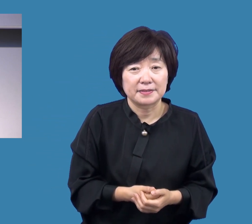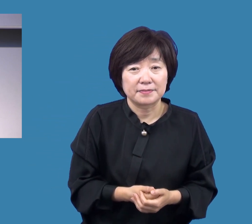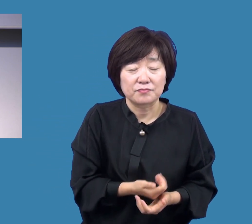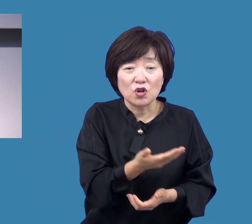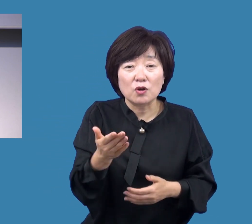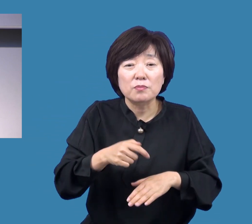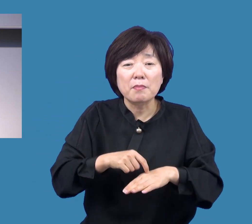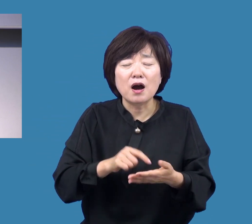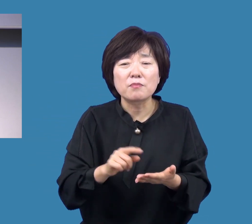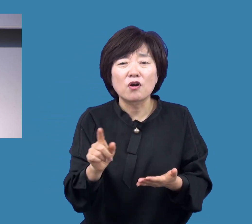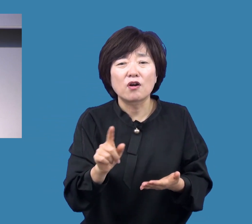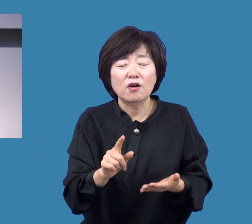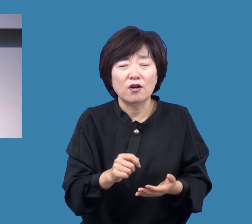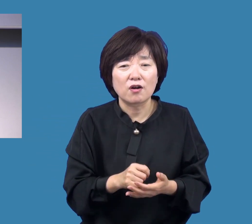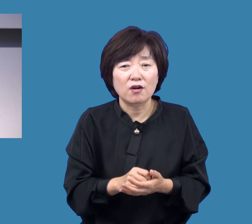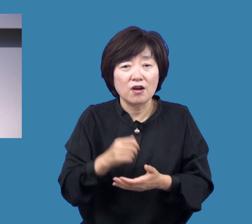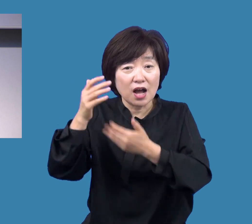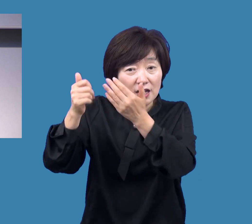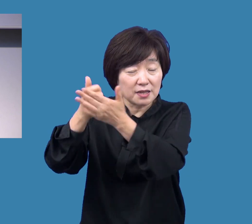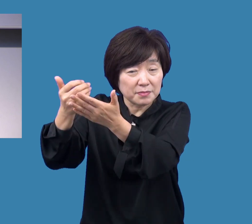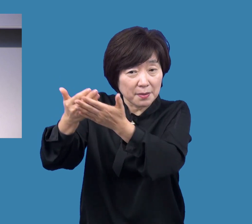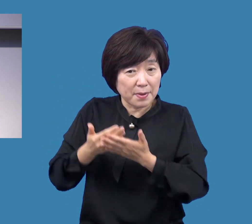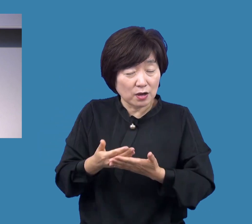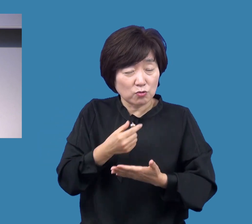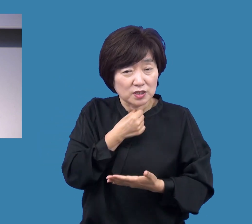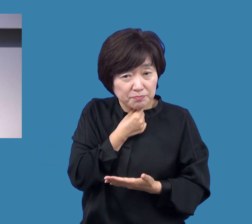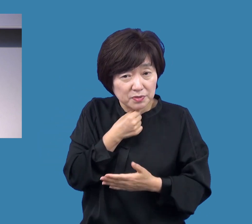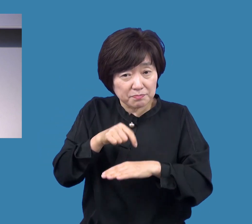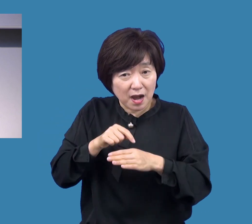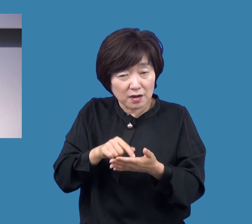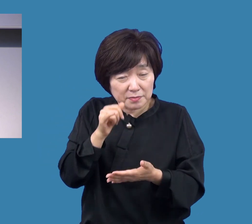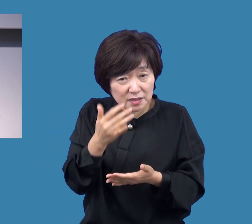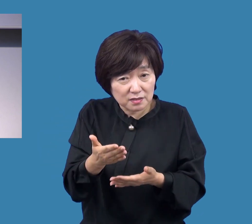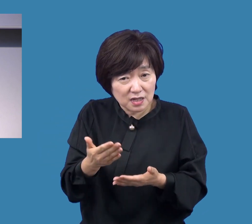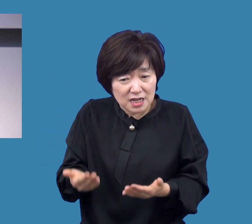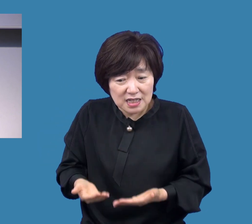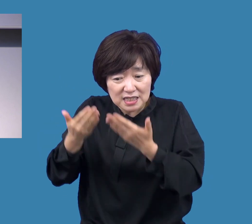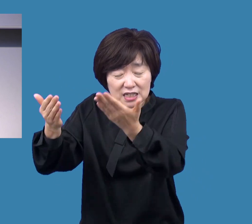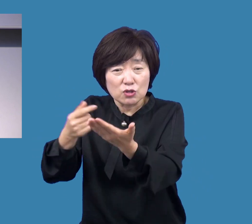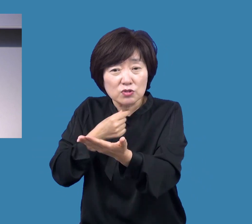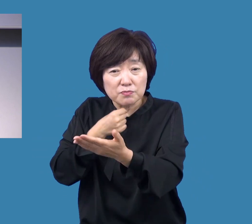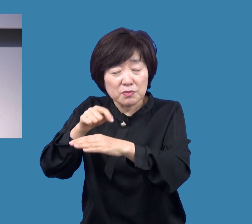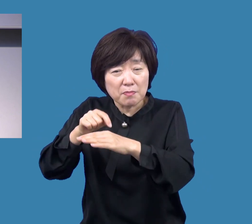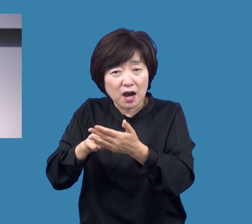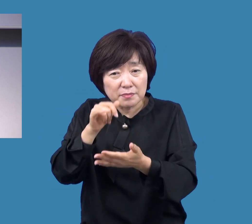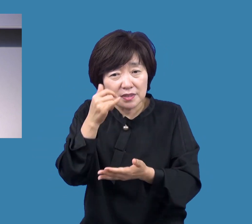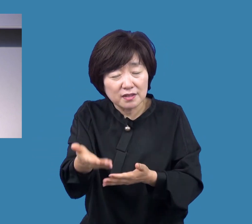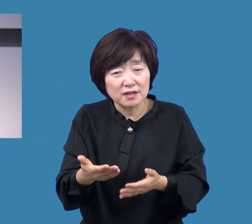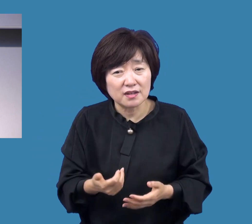여러분의 마음은 어떠세요? 하나님께 받고 싶은 마음만 있으세요? 아니면 드리고 싶은 마음이 있으세요?